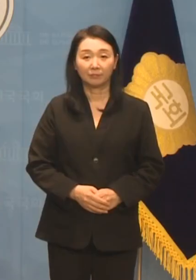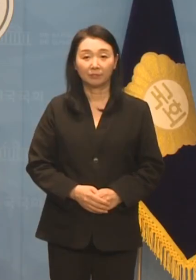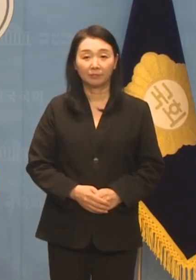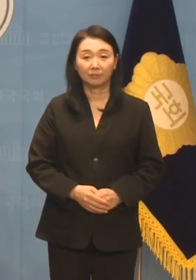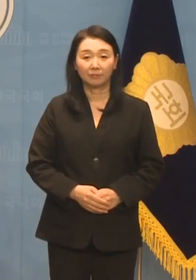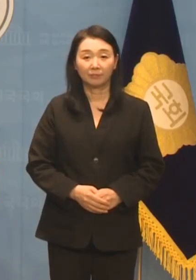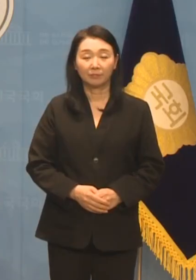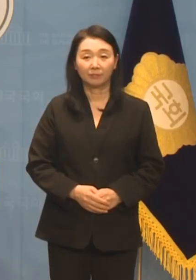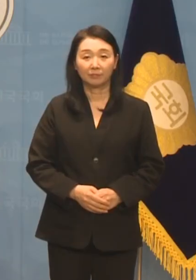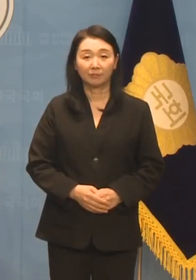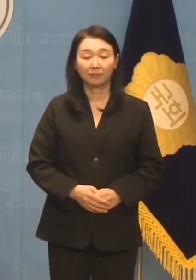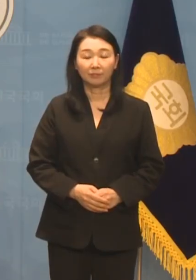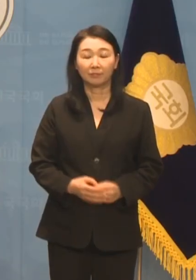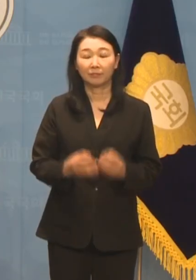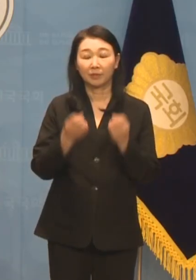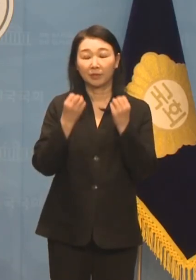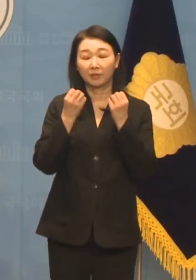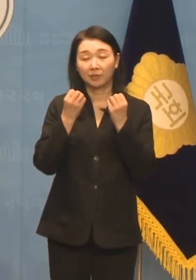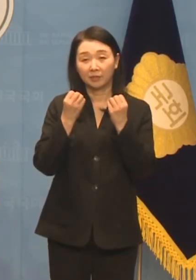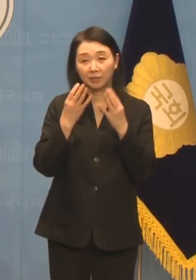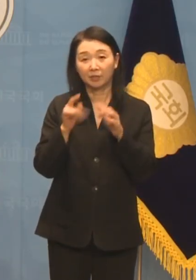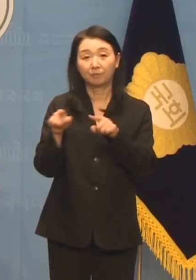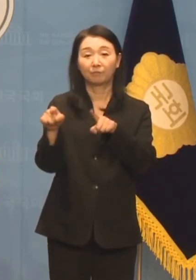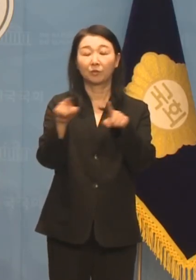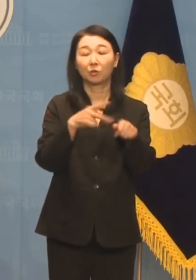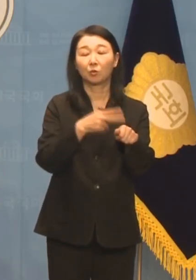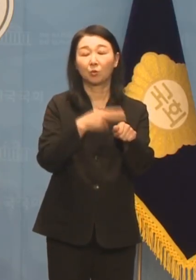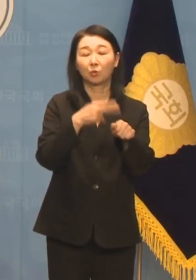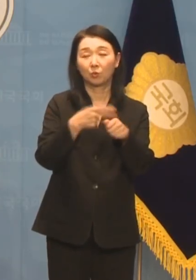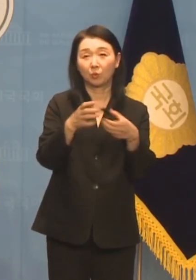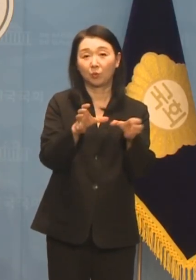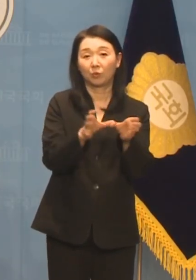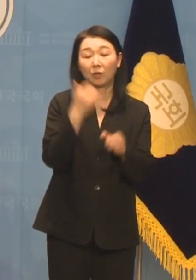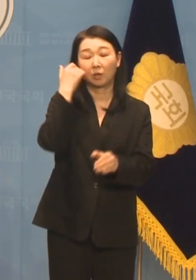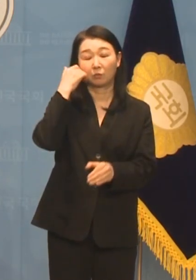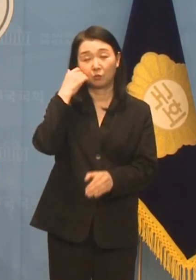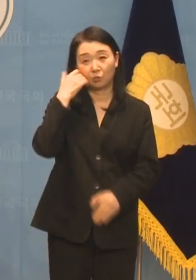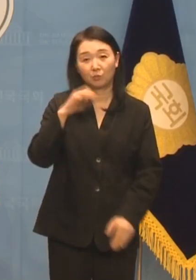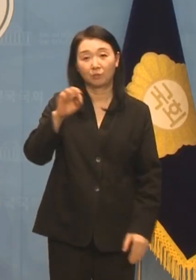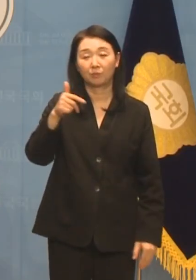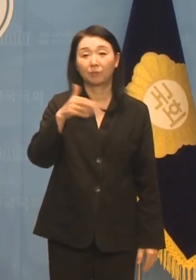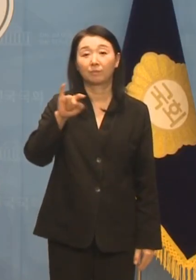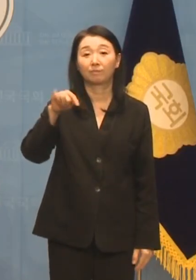신전대협 전 의장 김태일입니다.